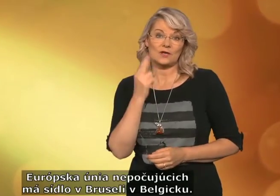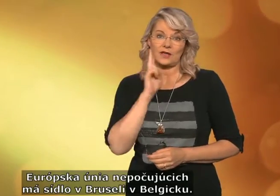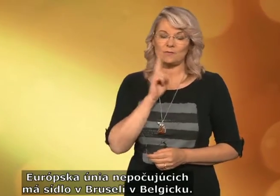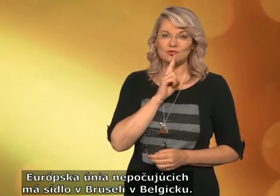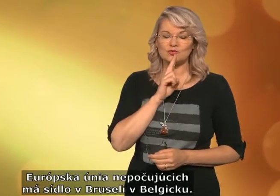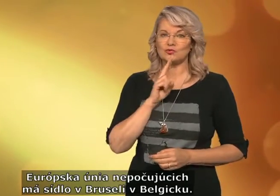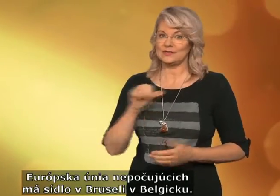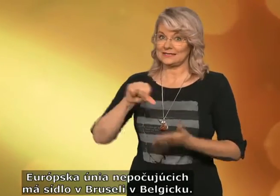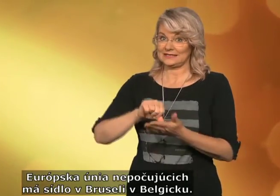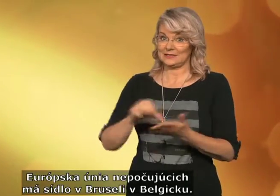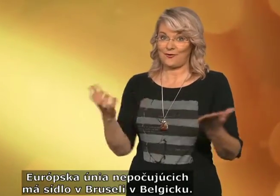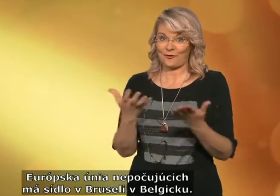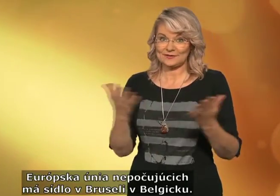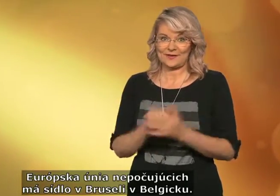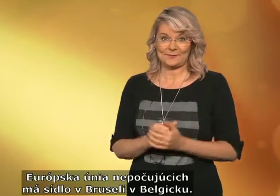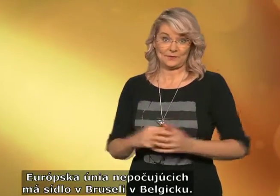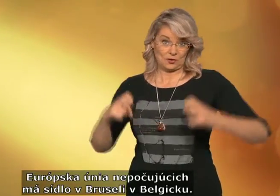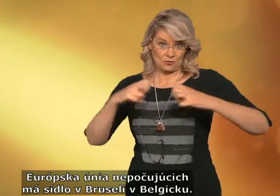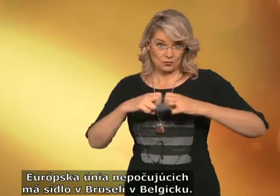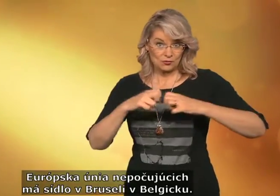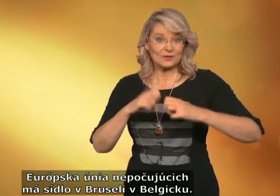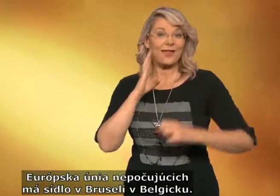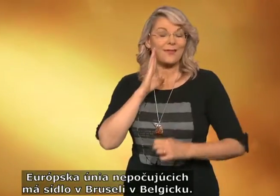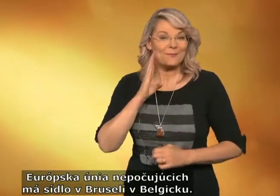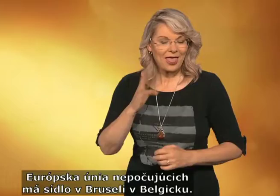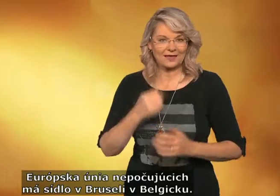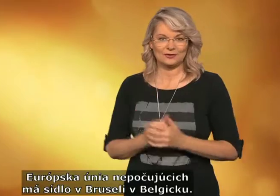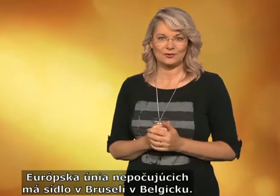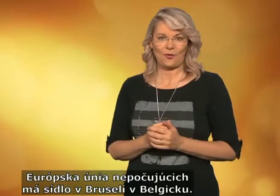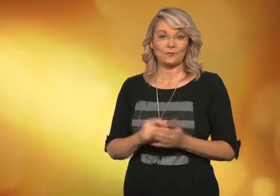únia nepočujúcich má sídlo v Bruseli, v Belgicku.